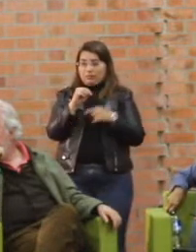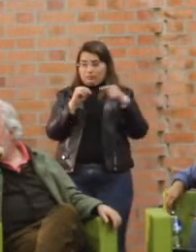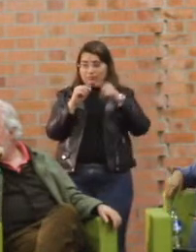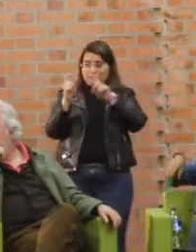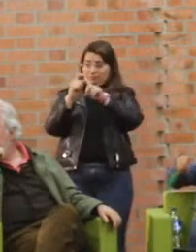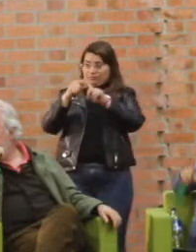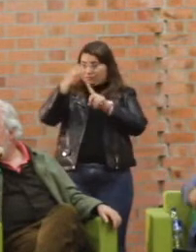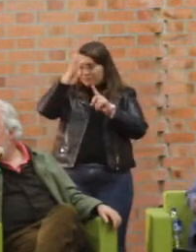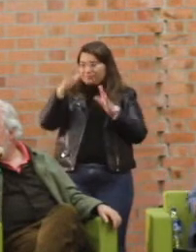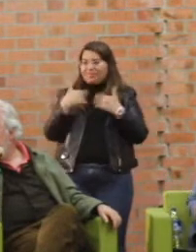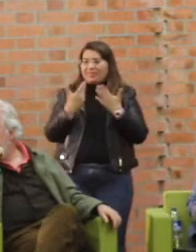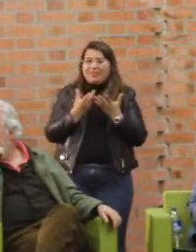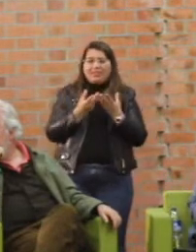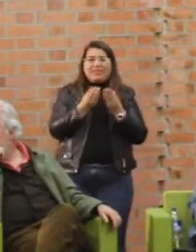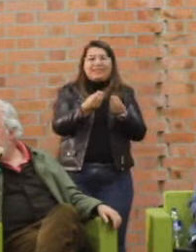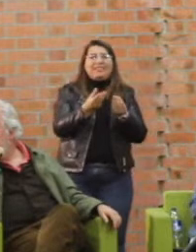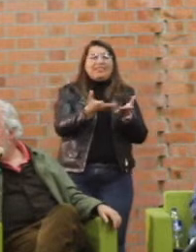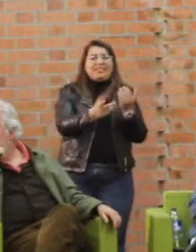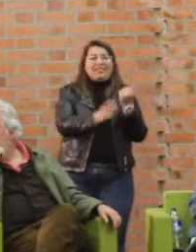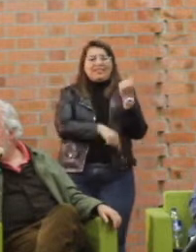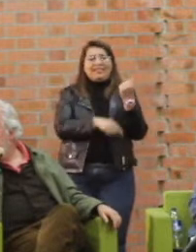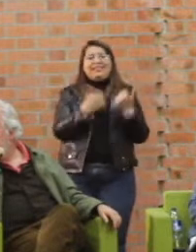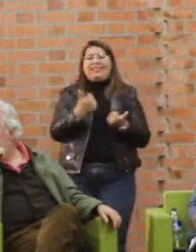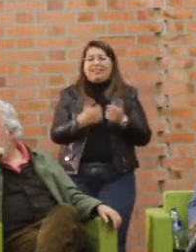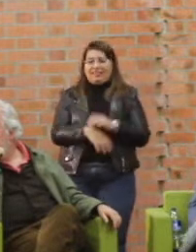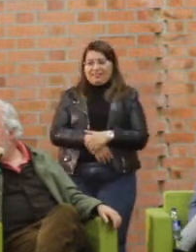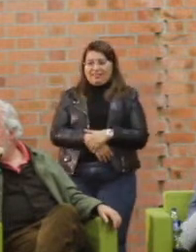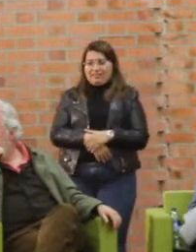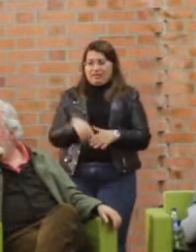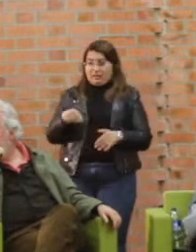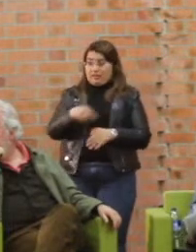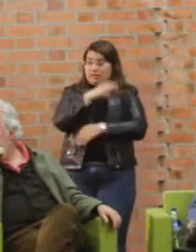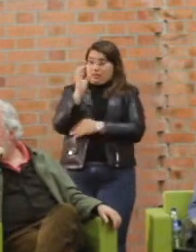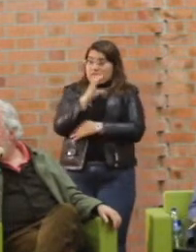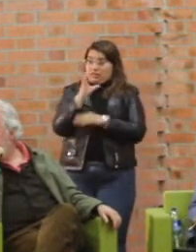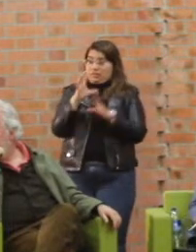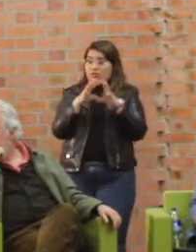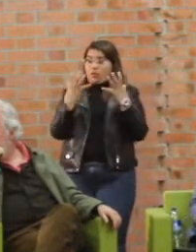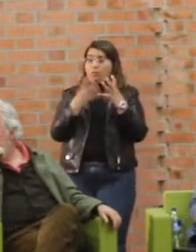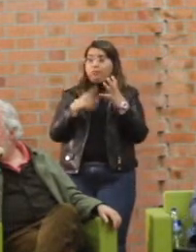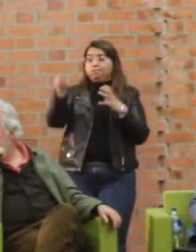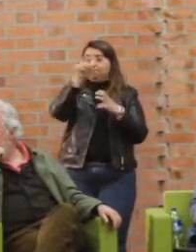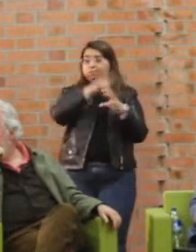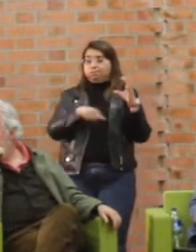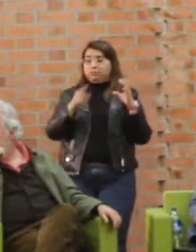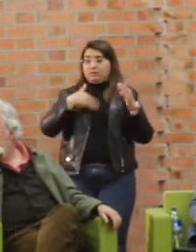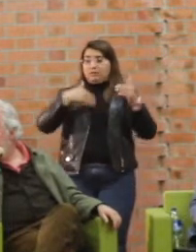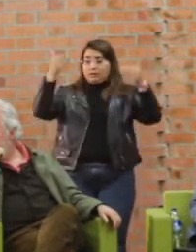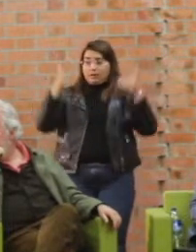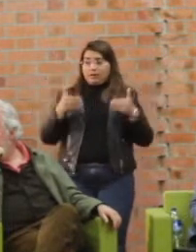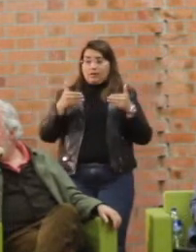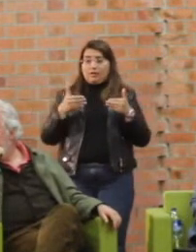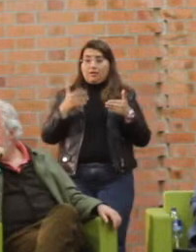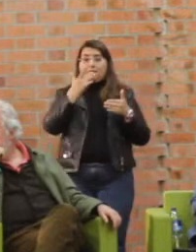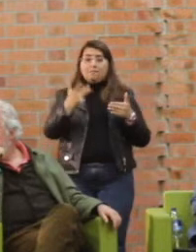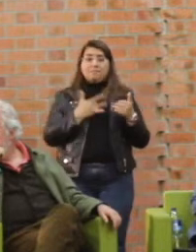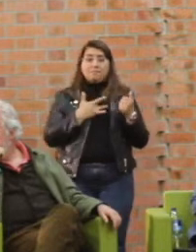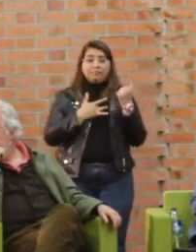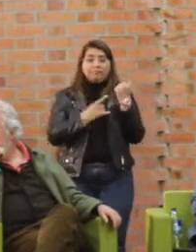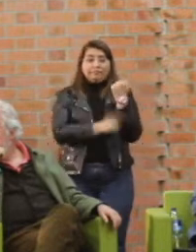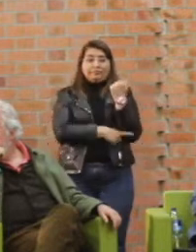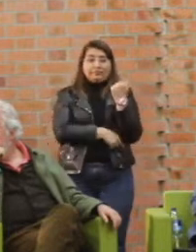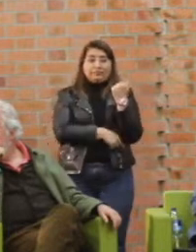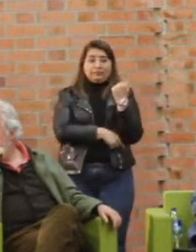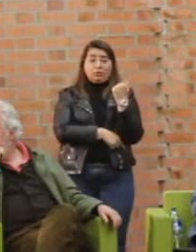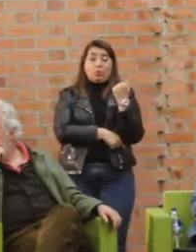socialmente es decir que es lo que castigamos en Colombia y en el mundo tener discapacidad es algo que se castiga es